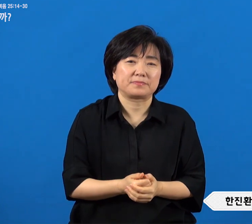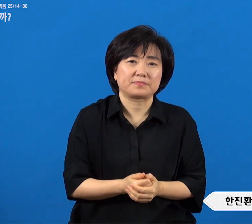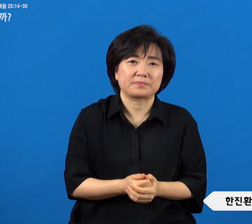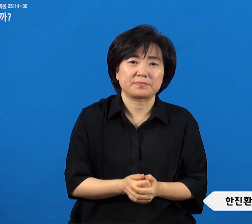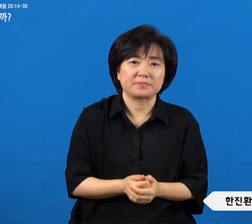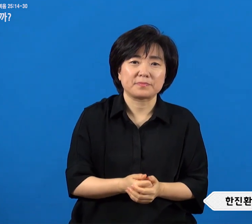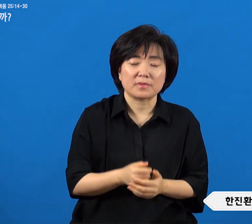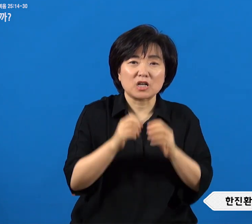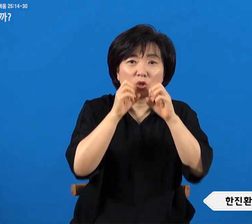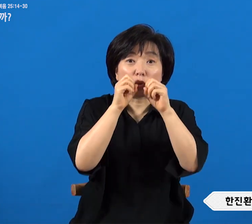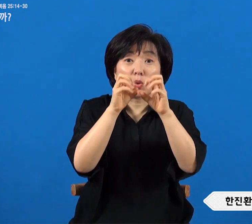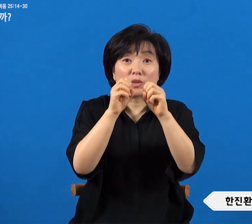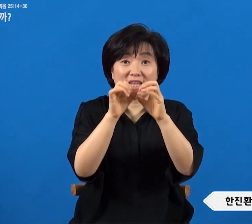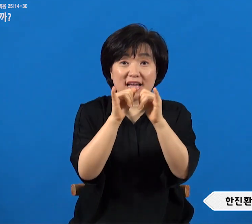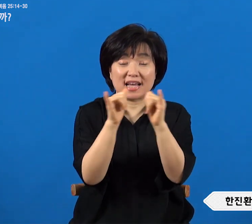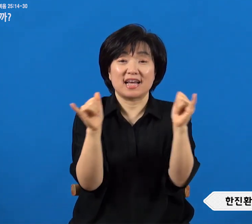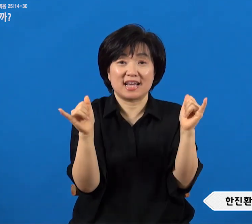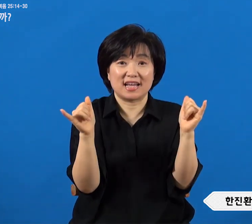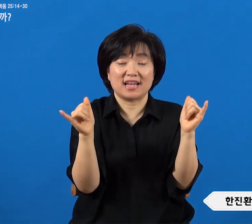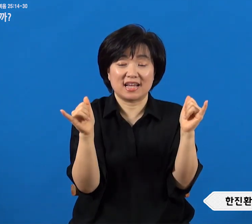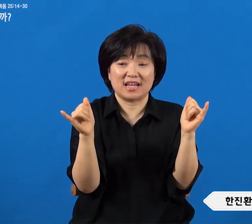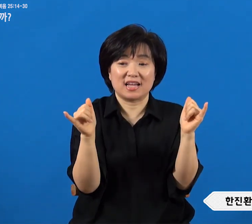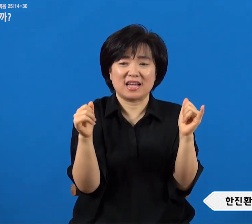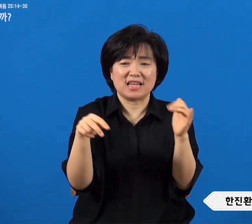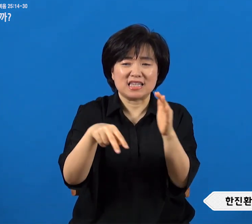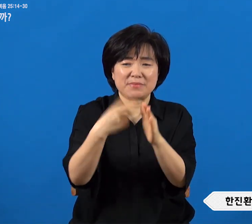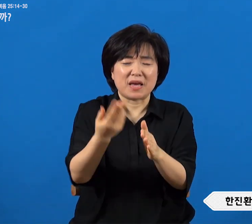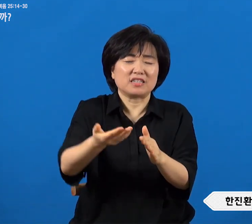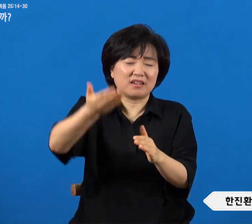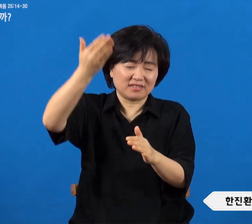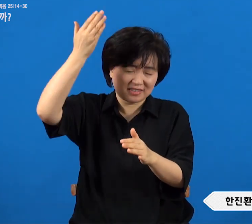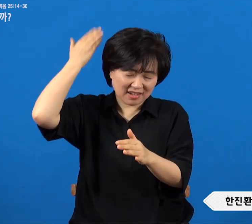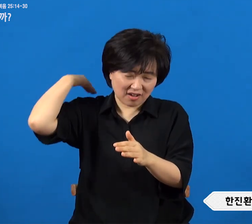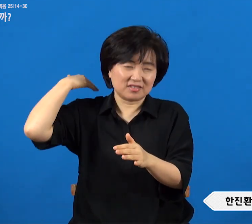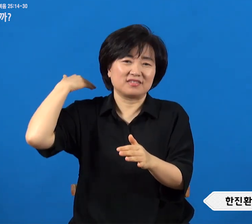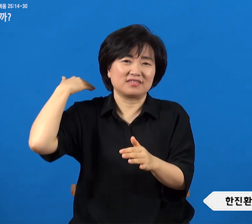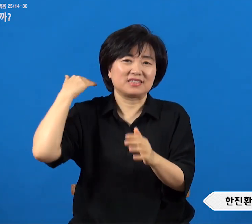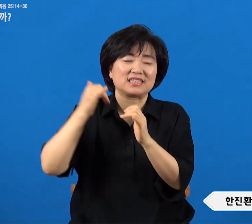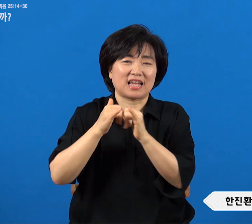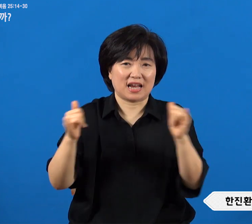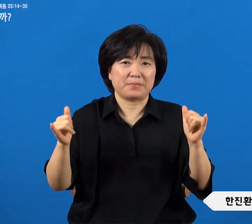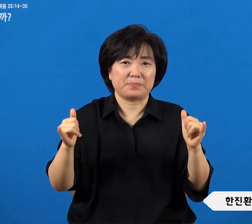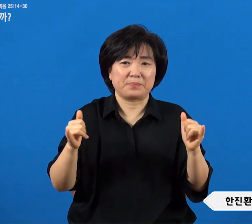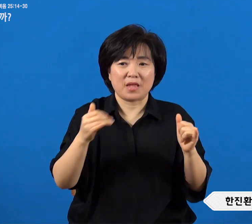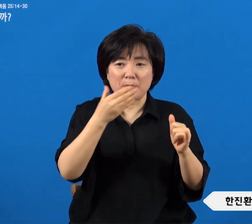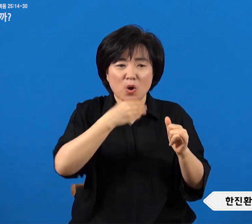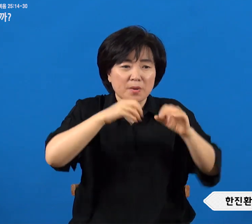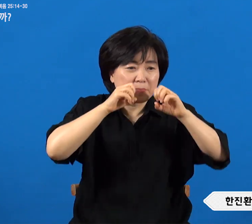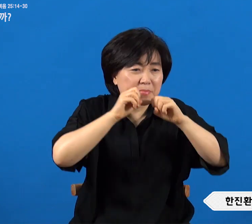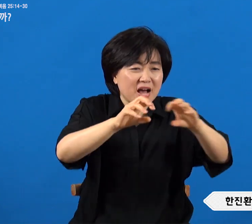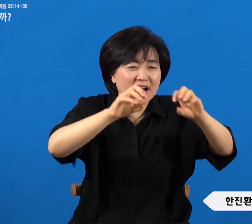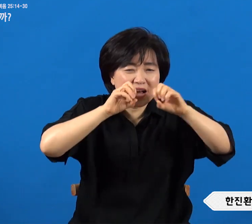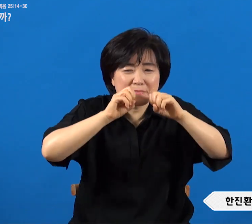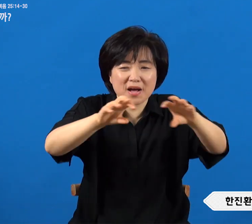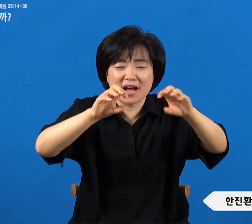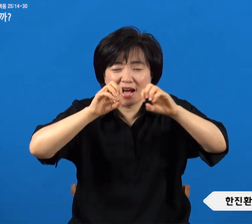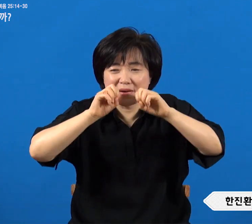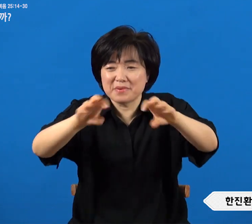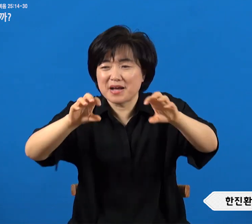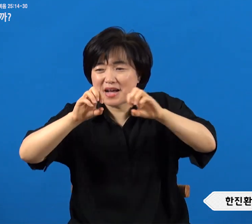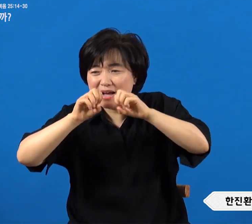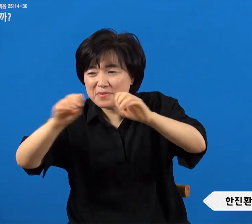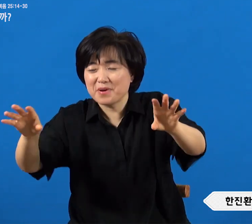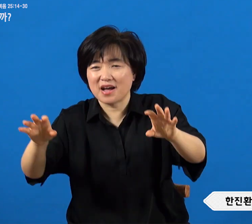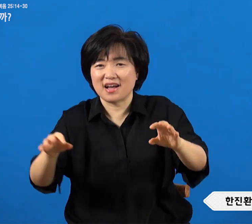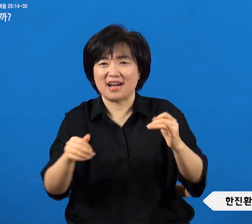아도니람 저더선 선교사 200년 전의 사람이지만은 사람을 남겨놓으니까 지금 50만 명이